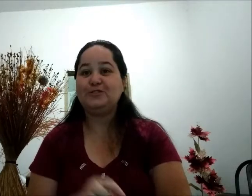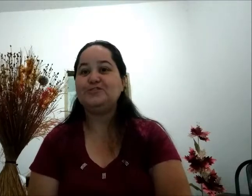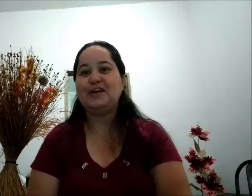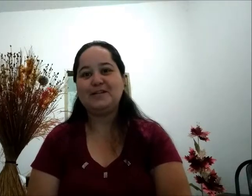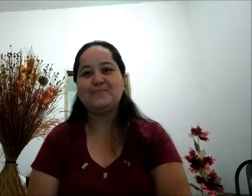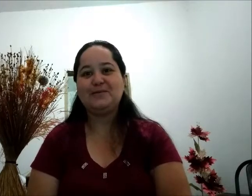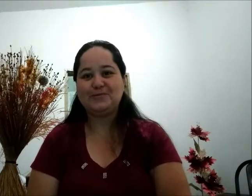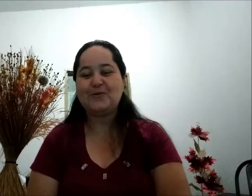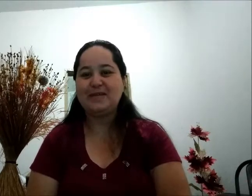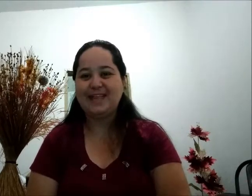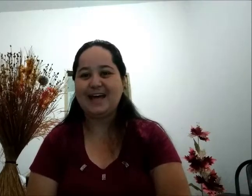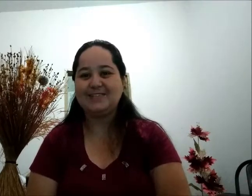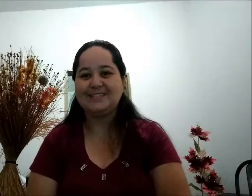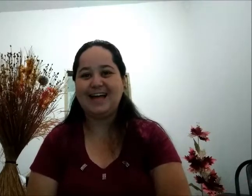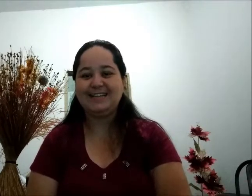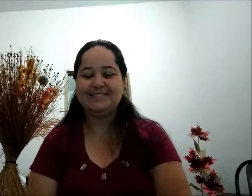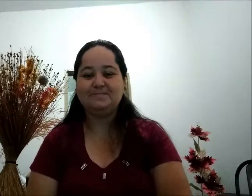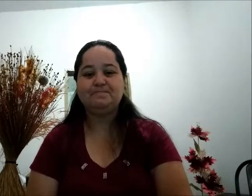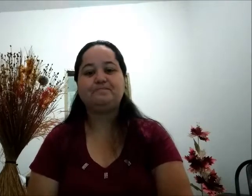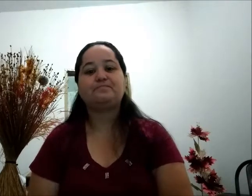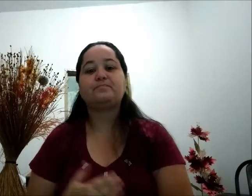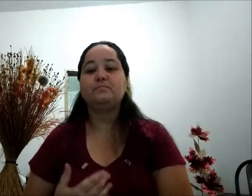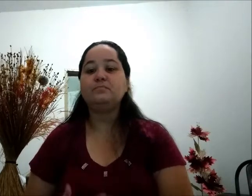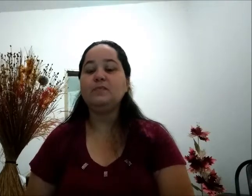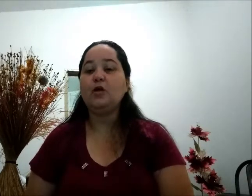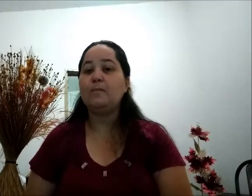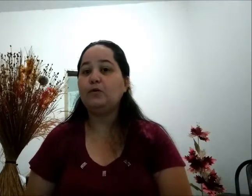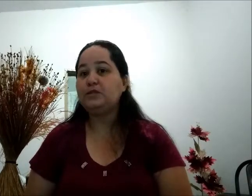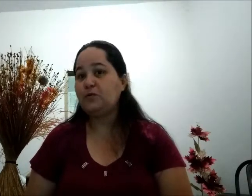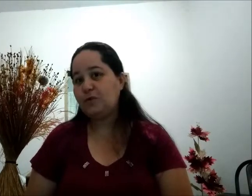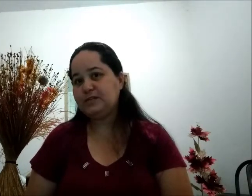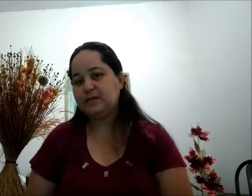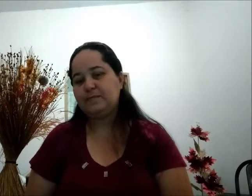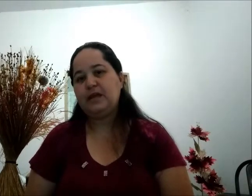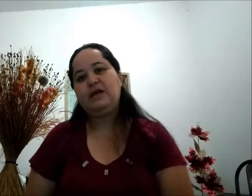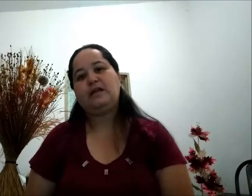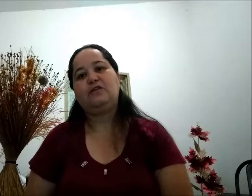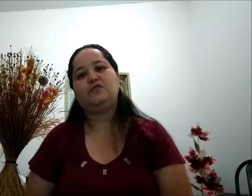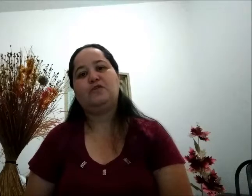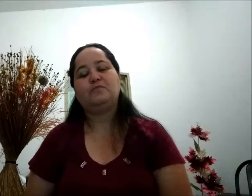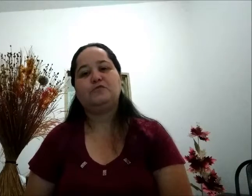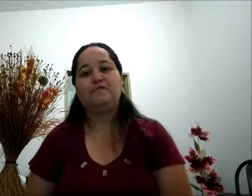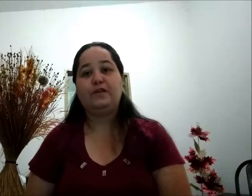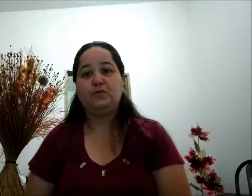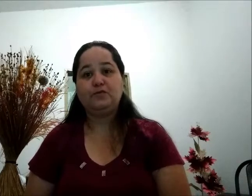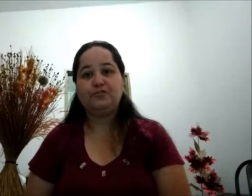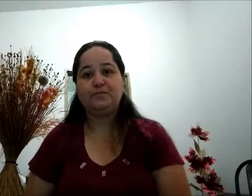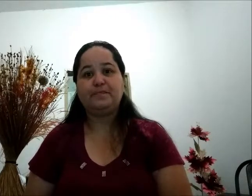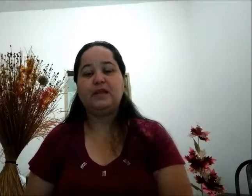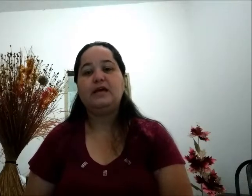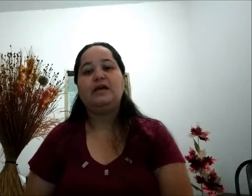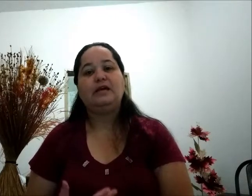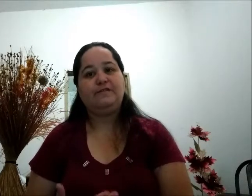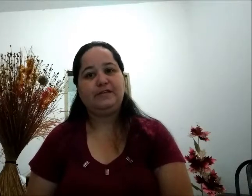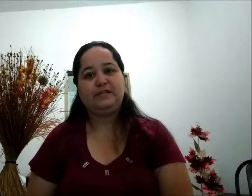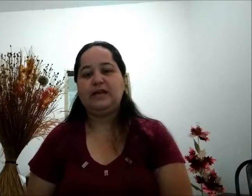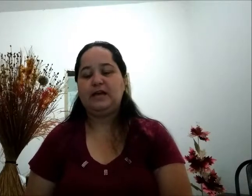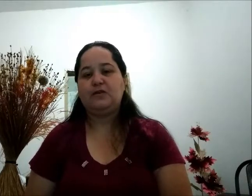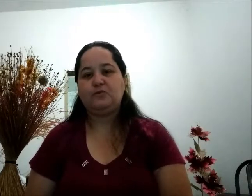deixar aí também nos comentários, tá? Uma outra coisa que nós vamos ver hoje, e vai ser o